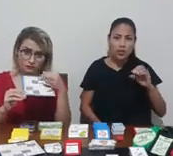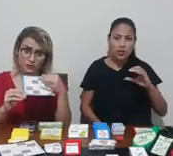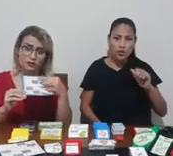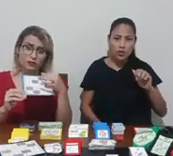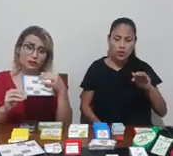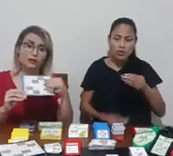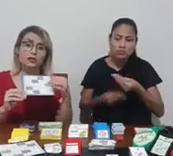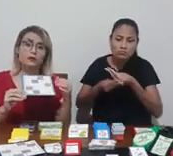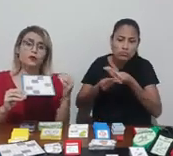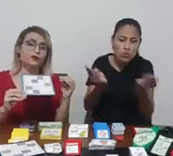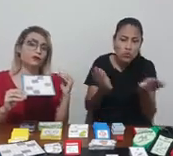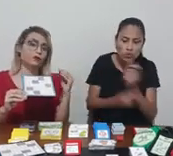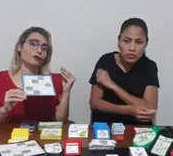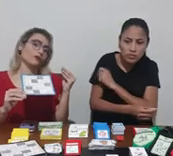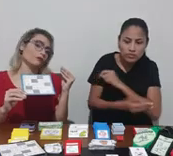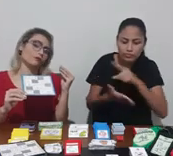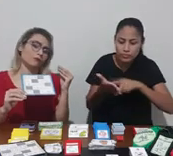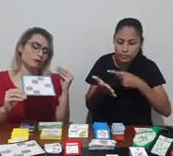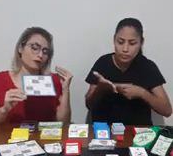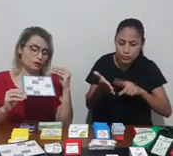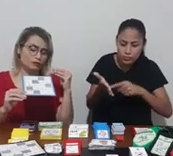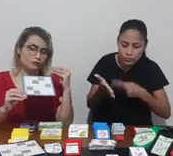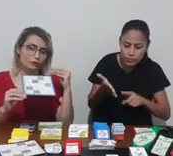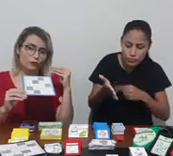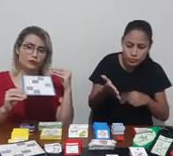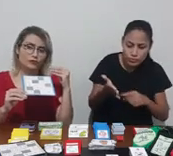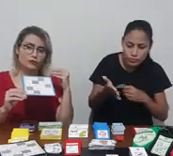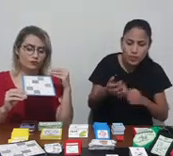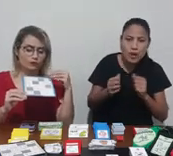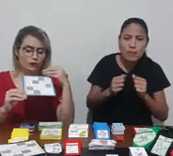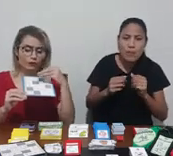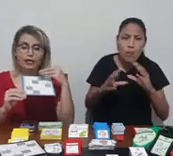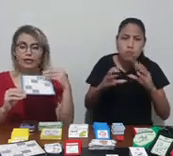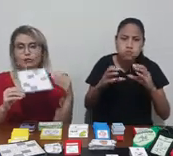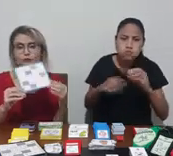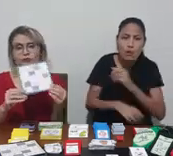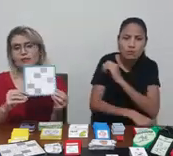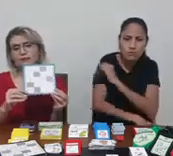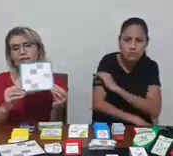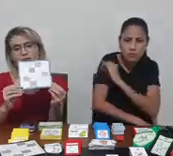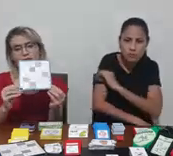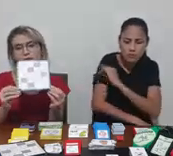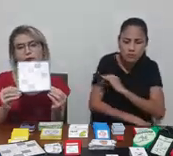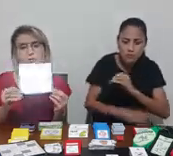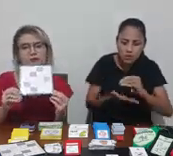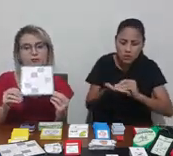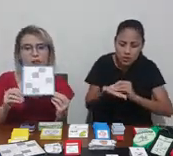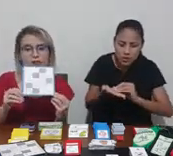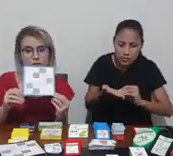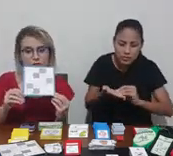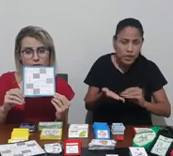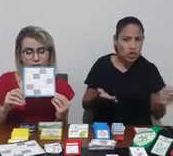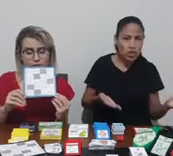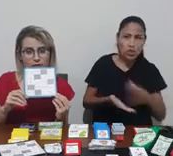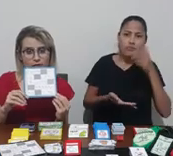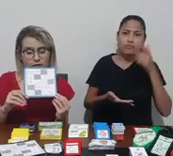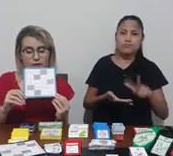marcando e depois eu venho com um papelzinho, um algodãozinho com álcool e limpo todas as cartelas, elas ficam novinhas